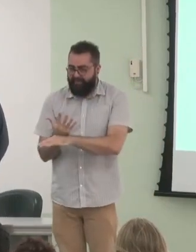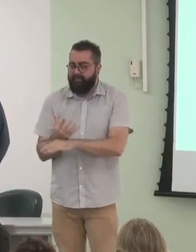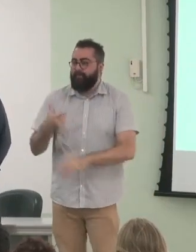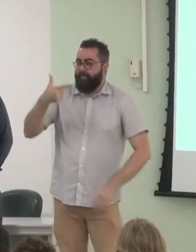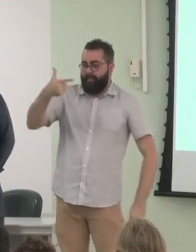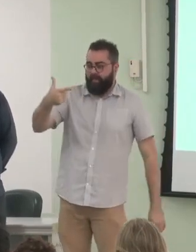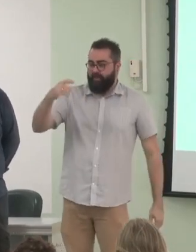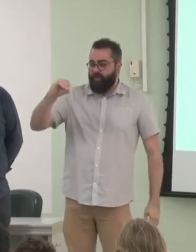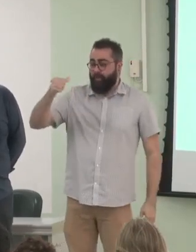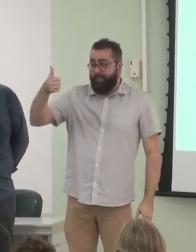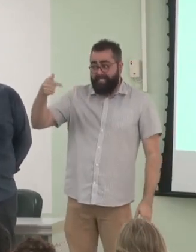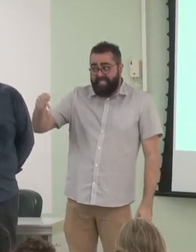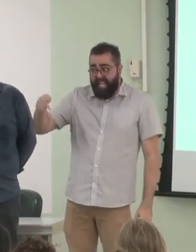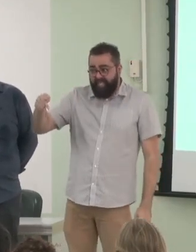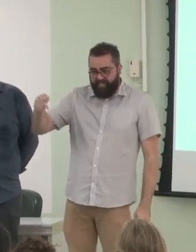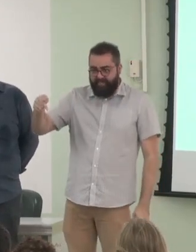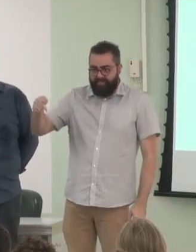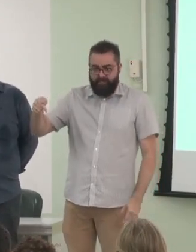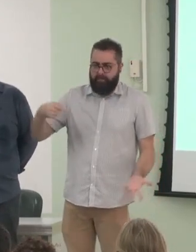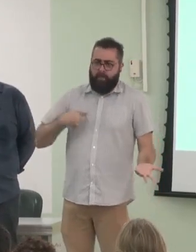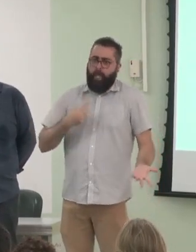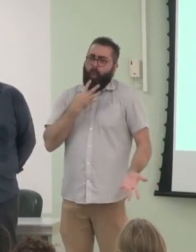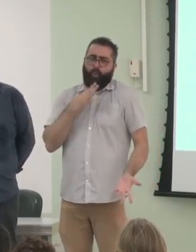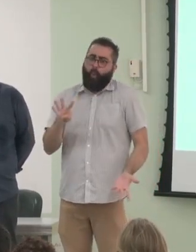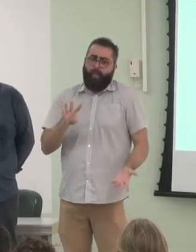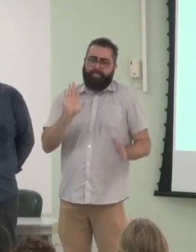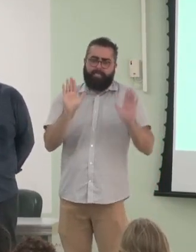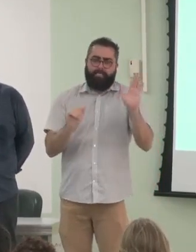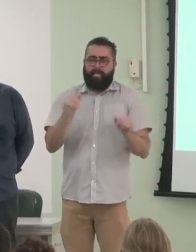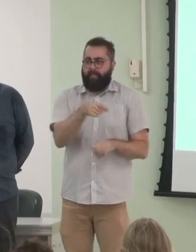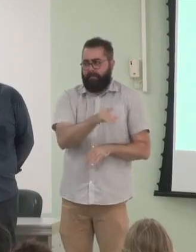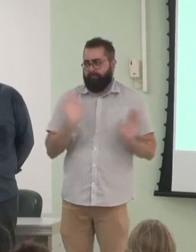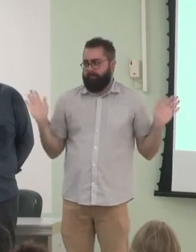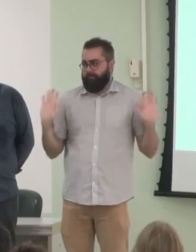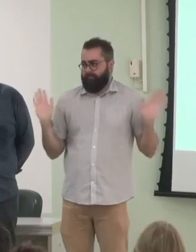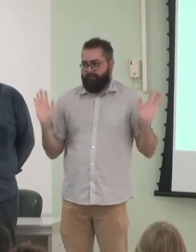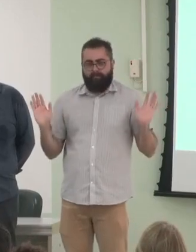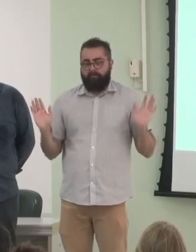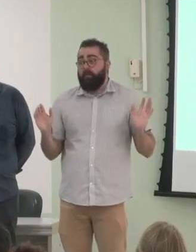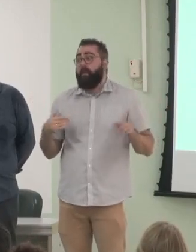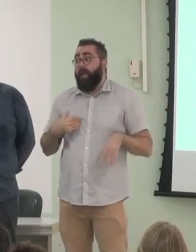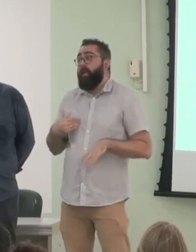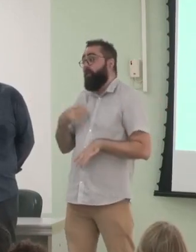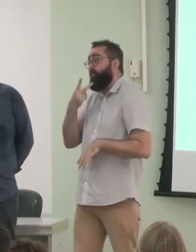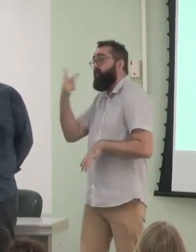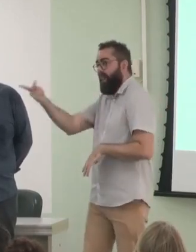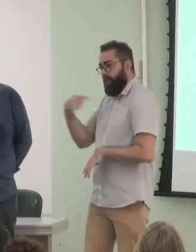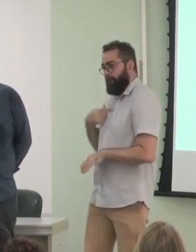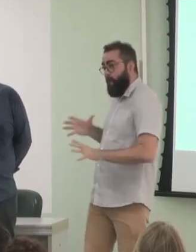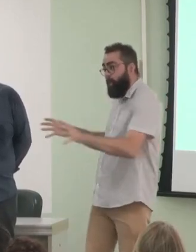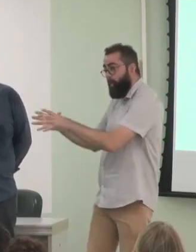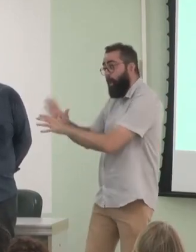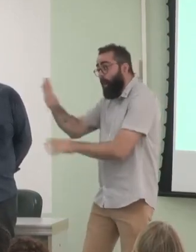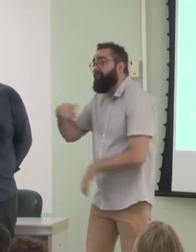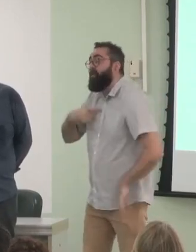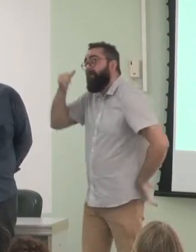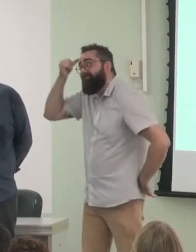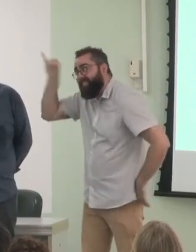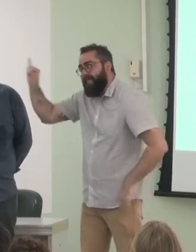Várzea Queimada, em 2017, eu não conhecia cena, né? Eu não sabia sobre cena. E aí, para